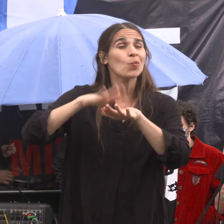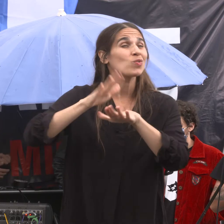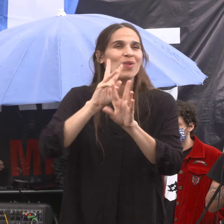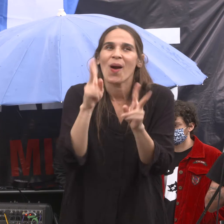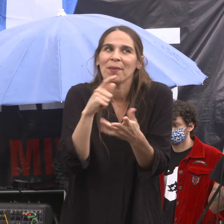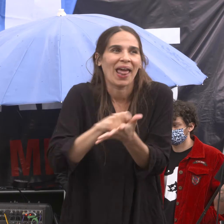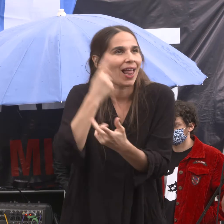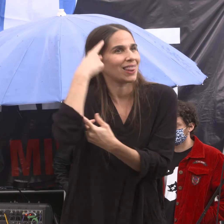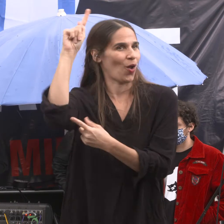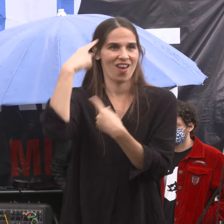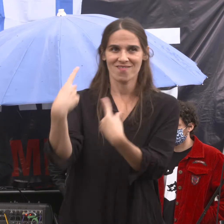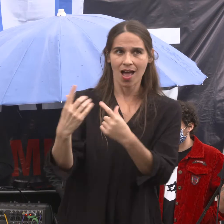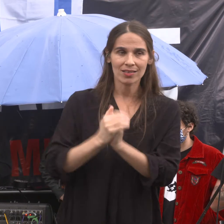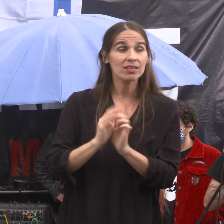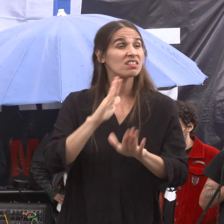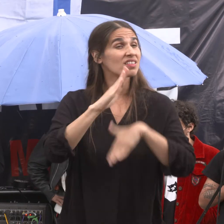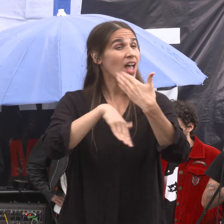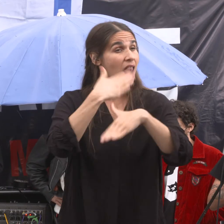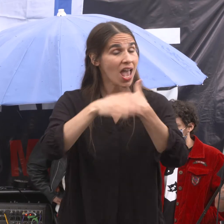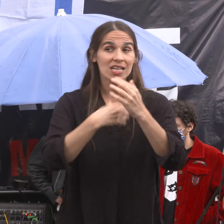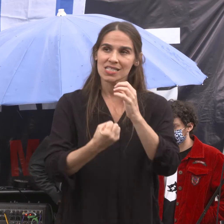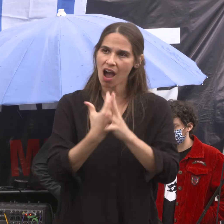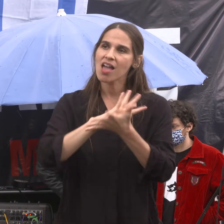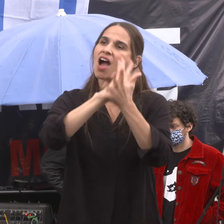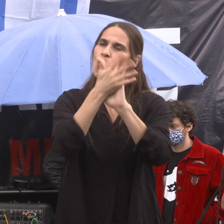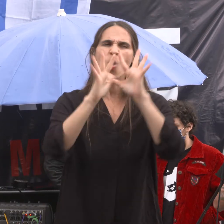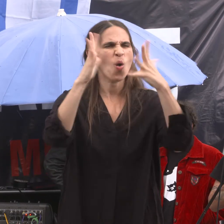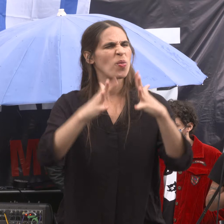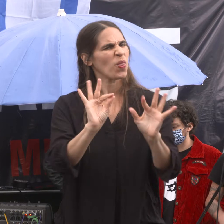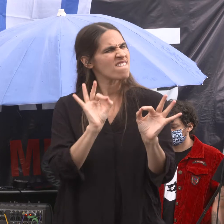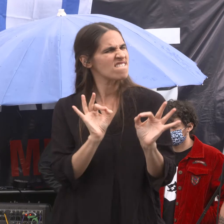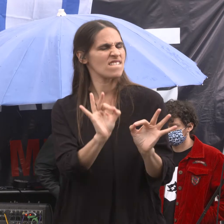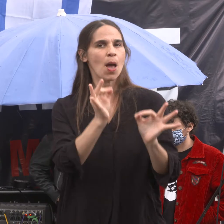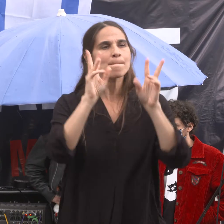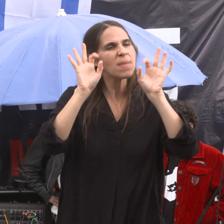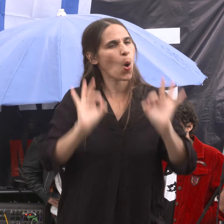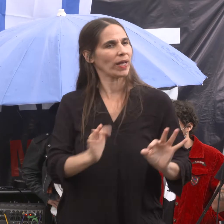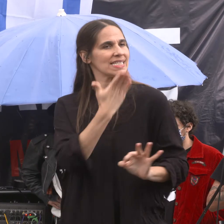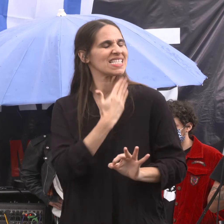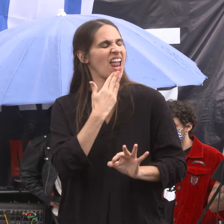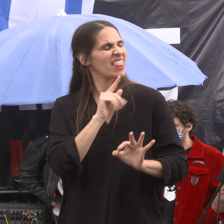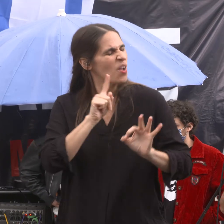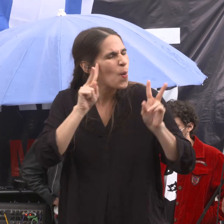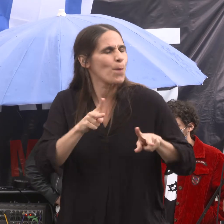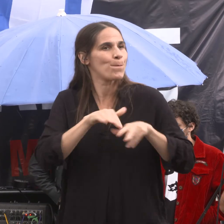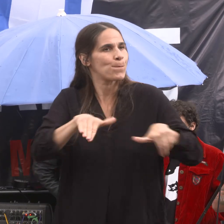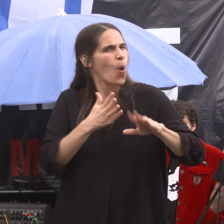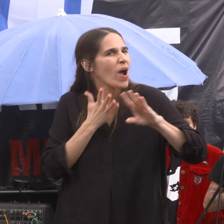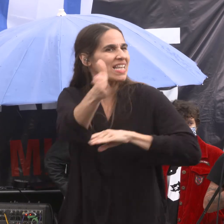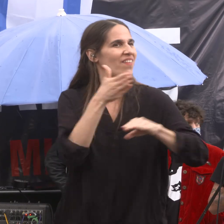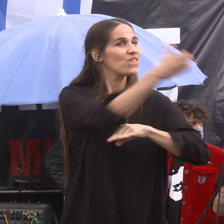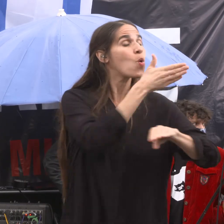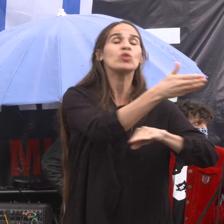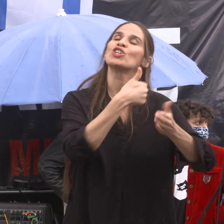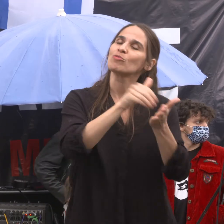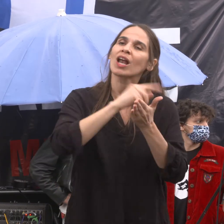לכתוב, ותהליכי יצירה יבשילו לכדי אומנות שפיצית, מקורית, ישראלית, פורצת גבולות, שתמשיך להיות אור